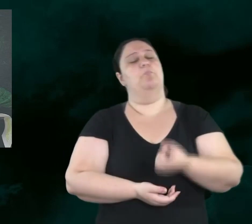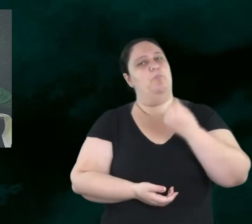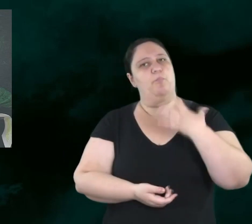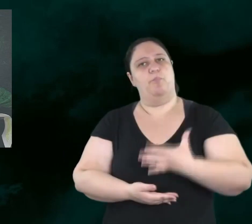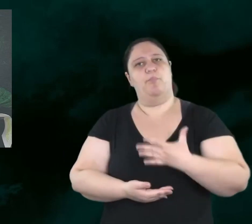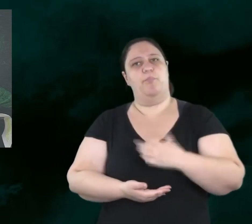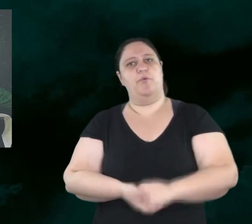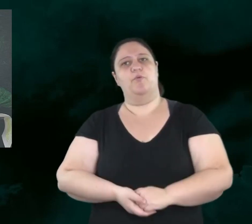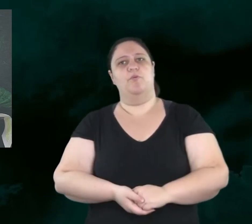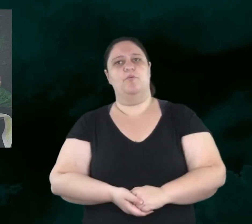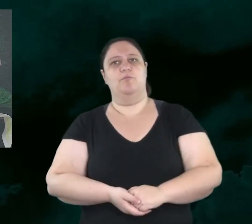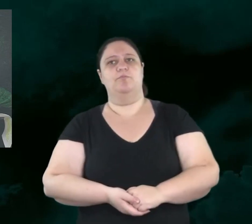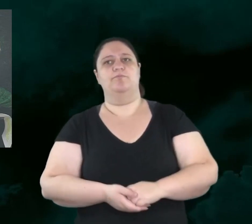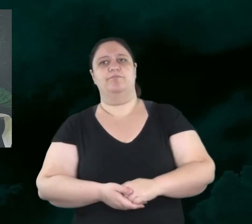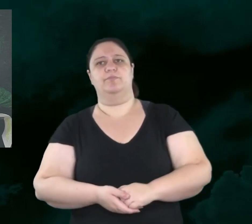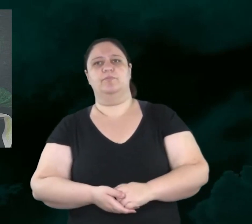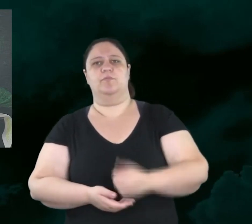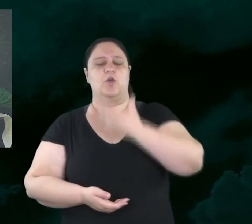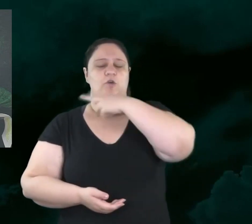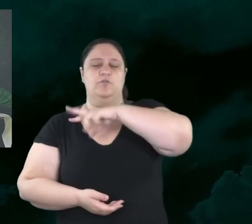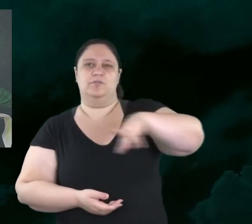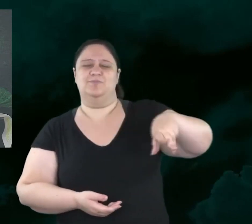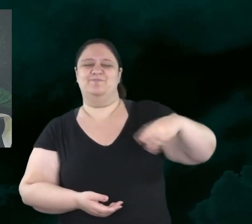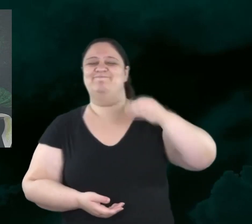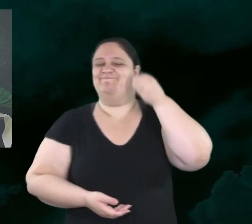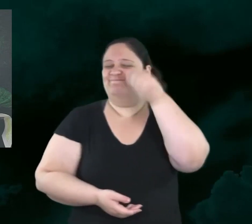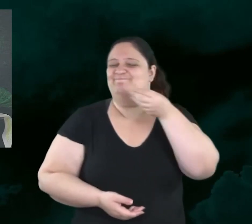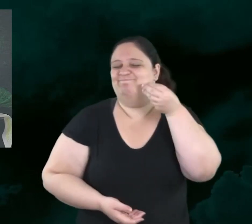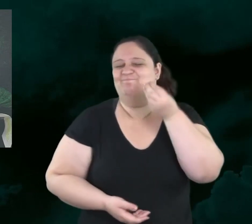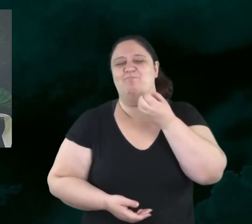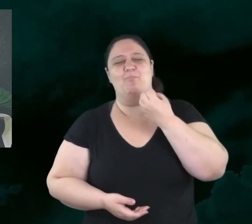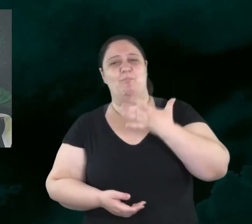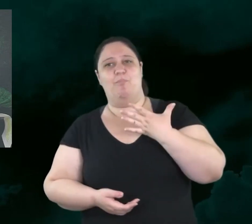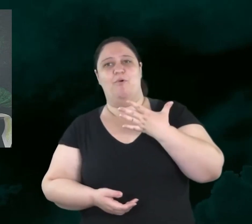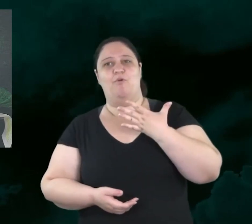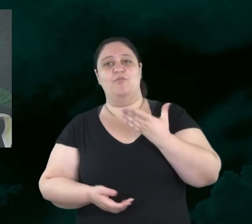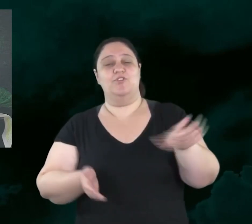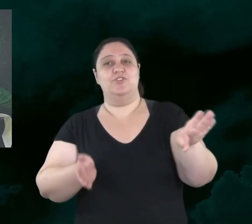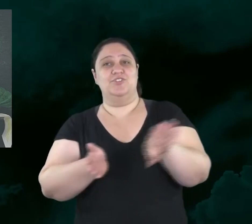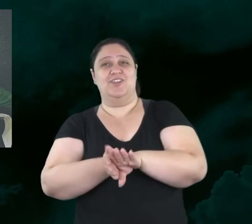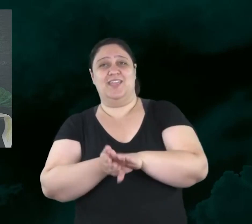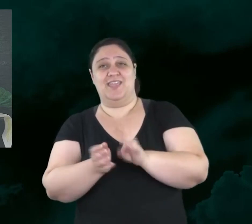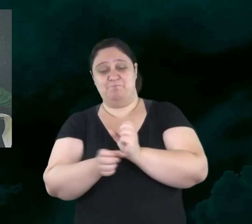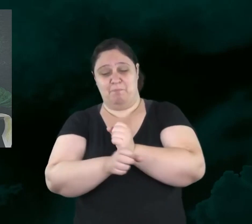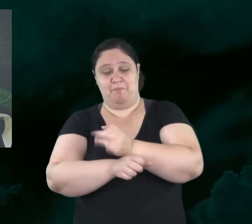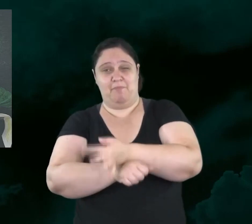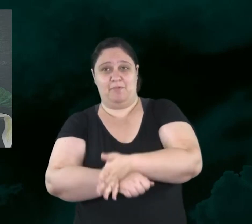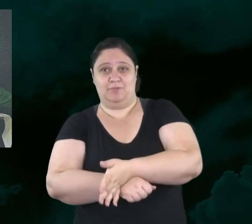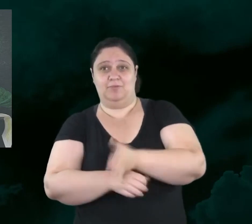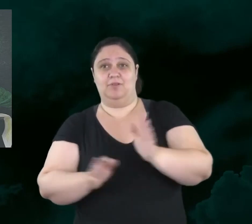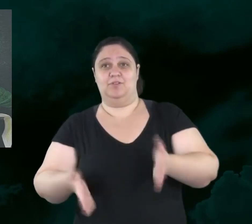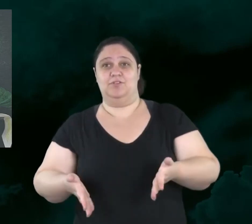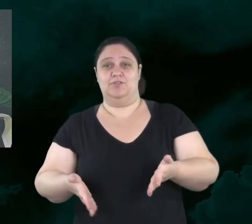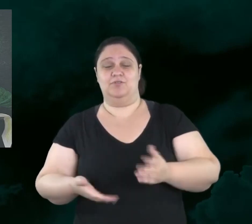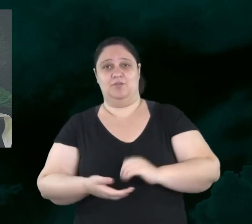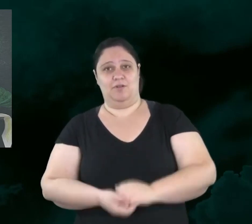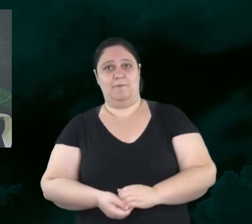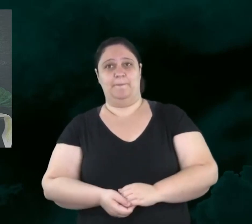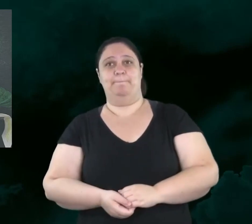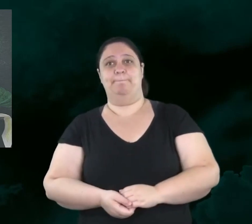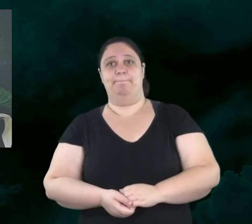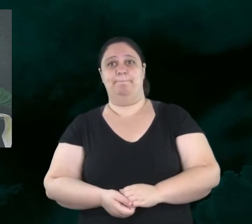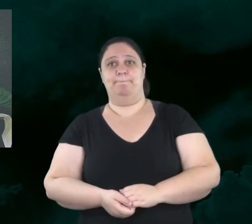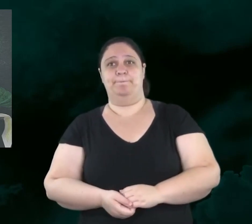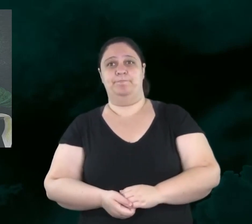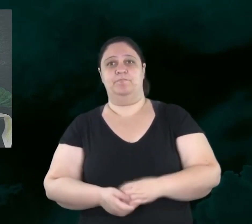Os irmãos desfrutaram muito daquela palavra, muito daquela conferência. Eu voltei tarde daquele lugar e estava para chegar, né, no